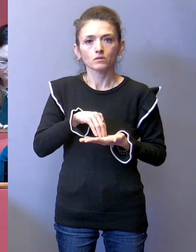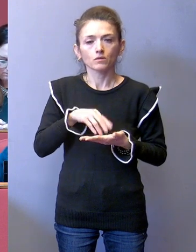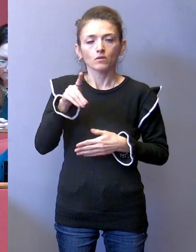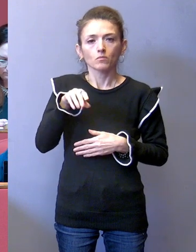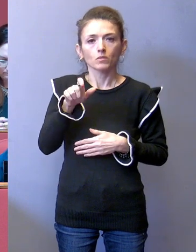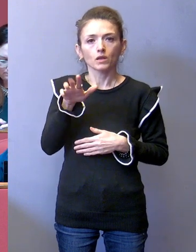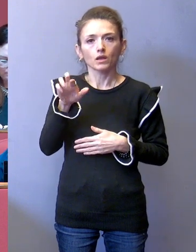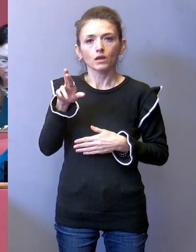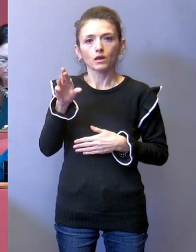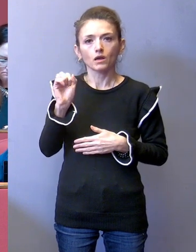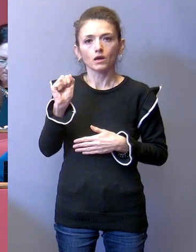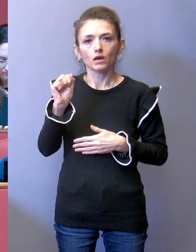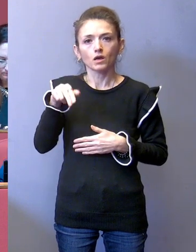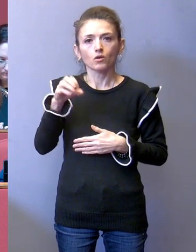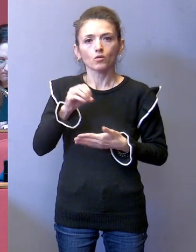Pellerano